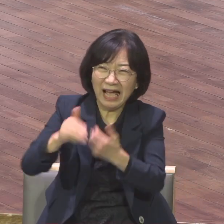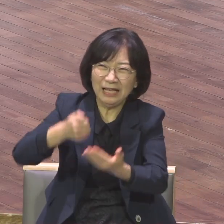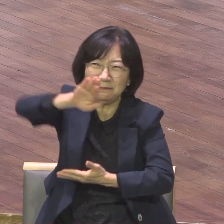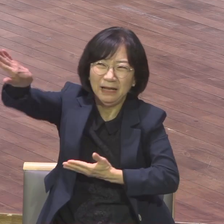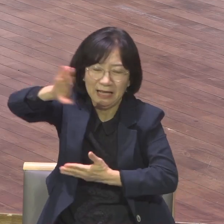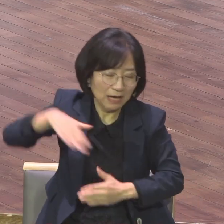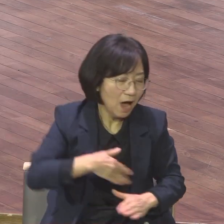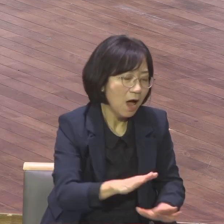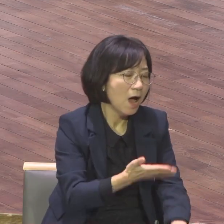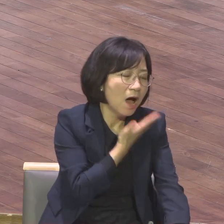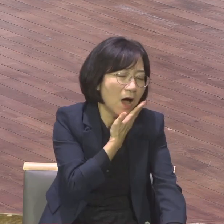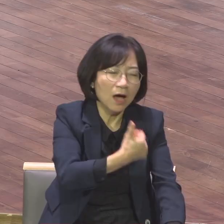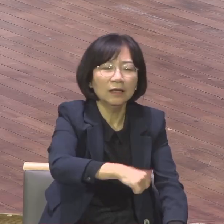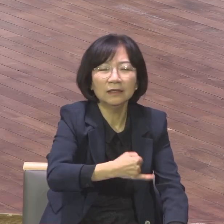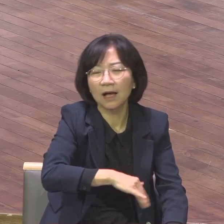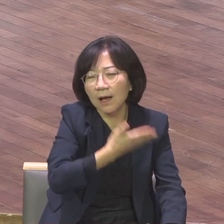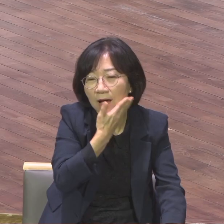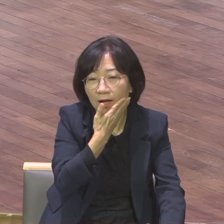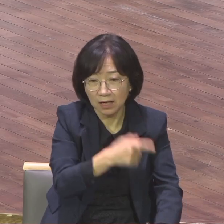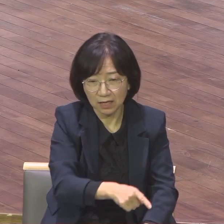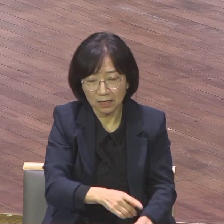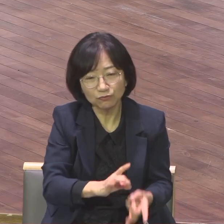우상.